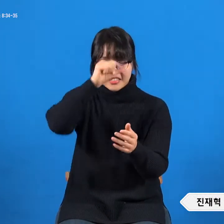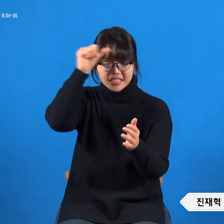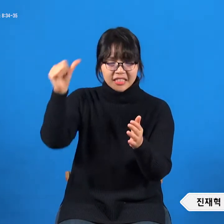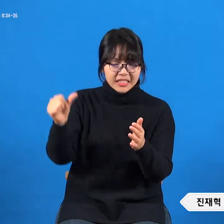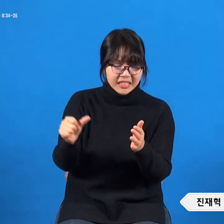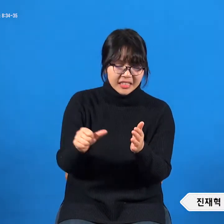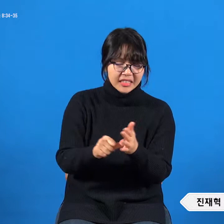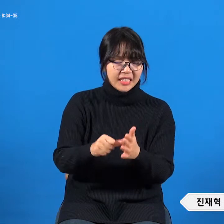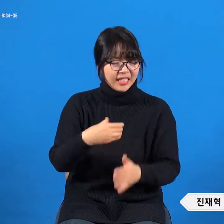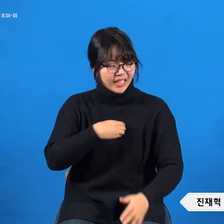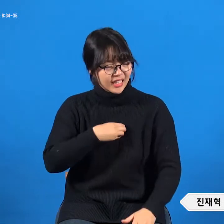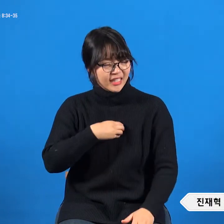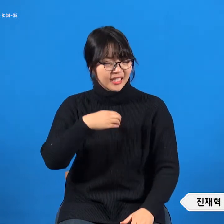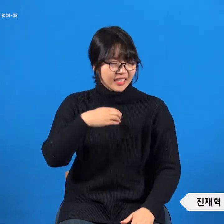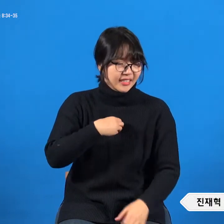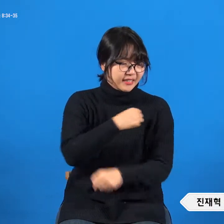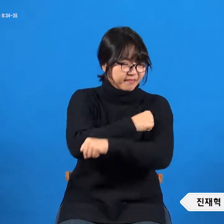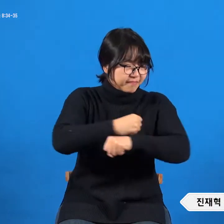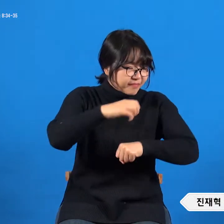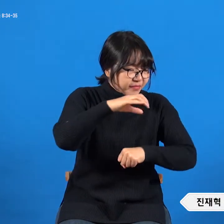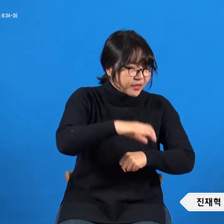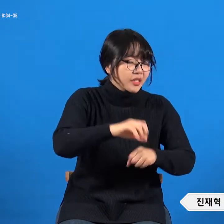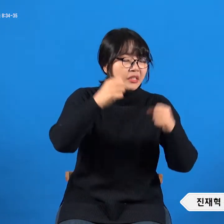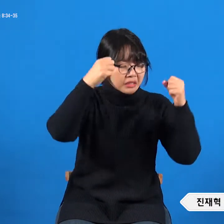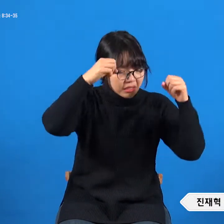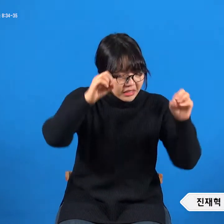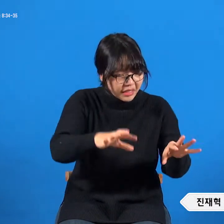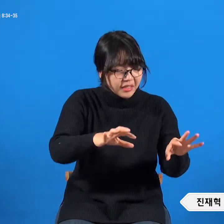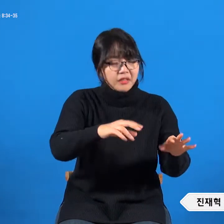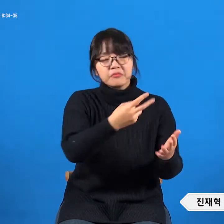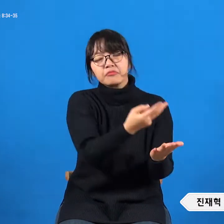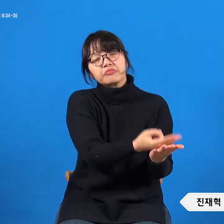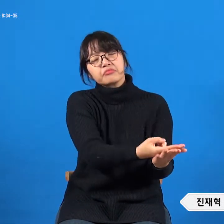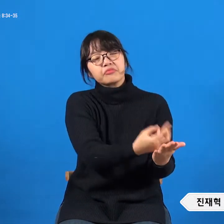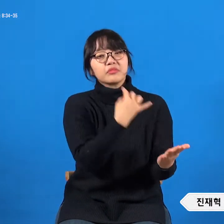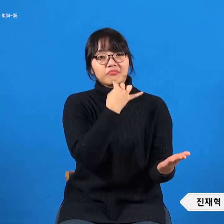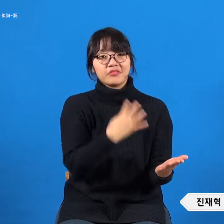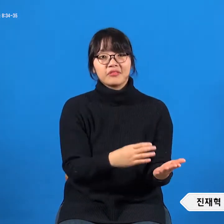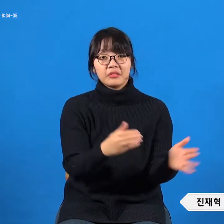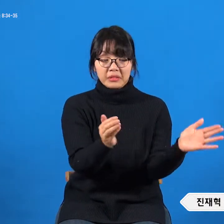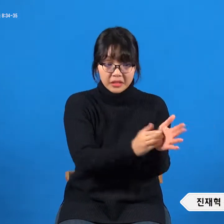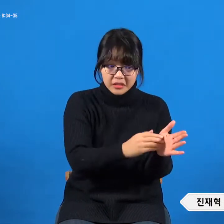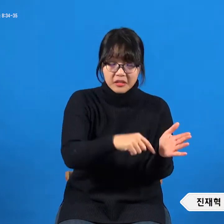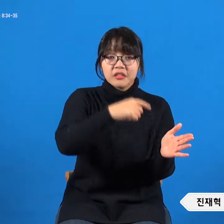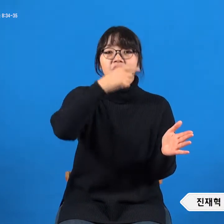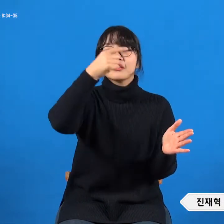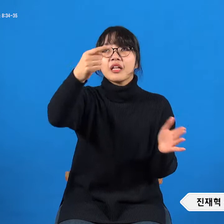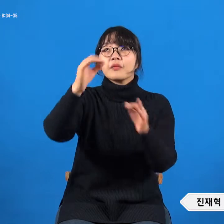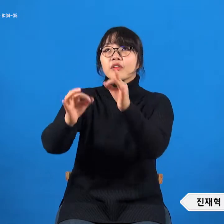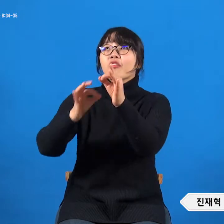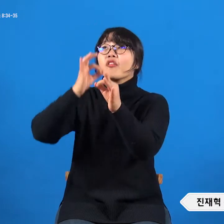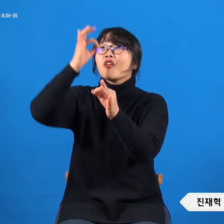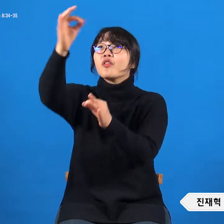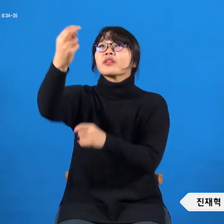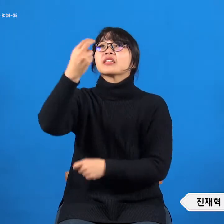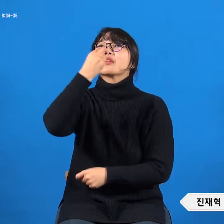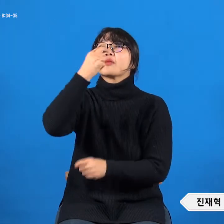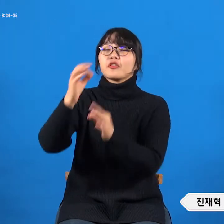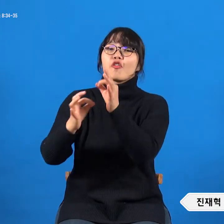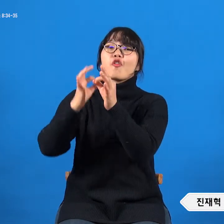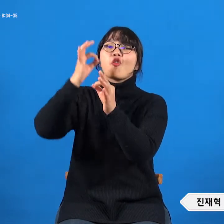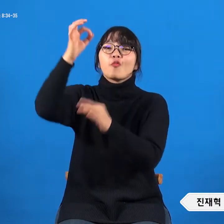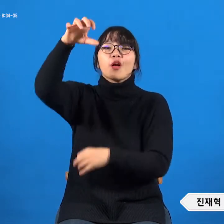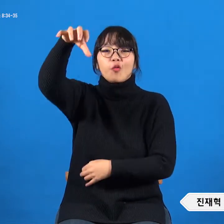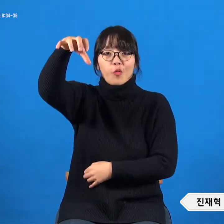거친 들에 하룻밤 머무는 것입니다. 그것을 지나가고 영원한 곳, 영원한 생명, 바로 영원한